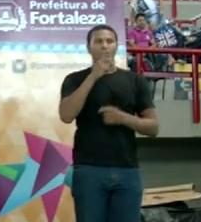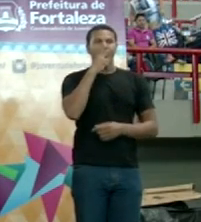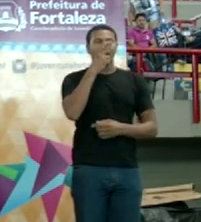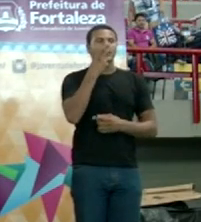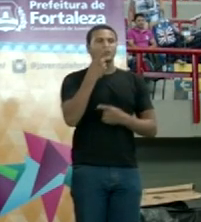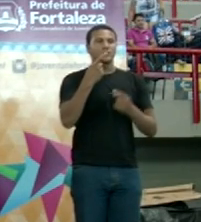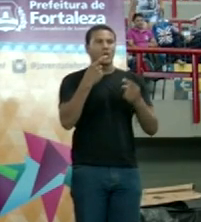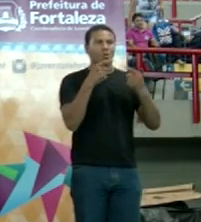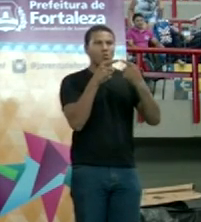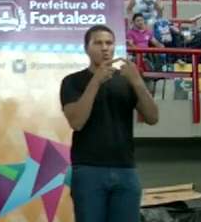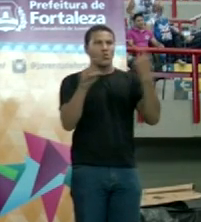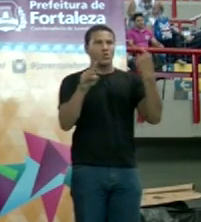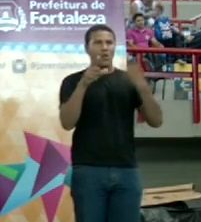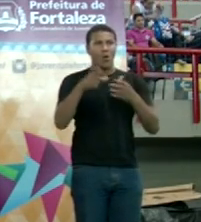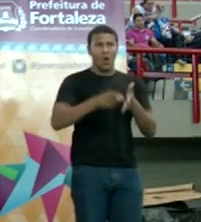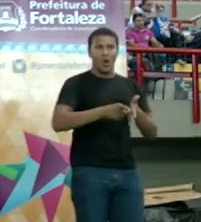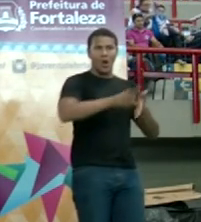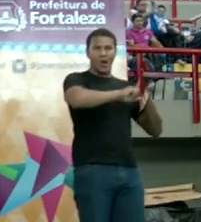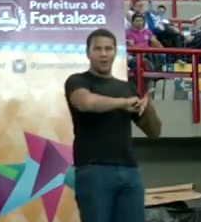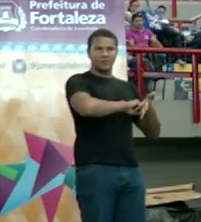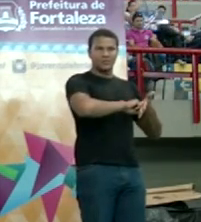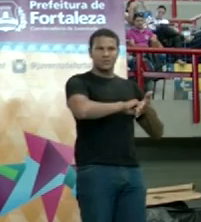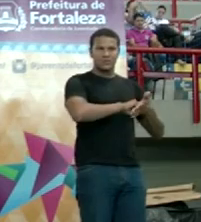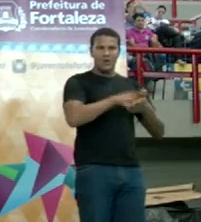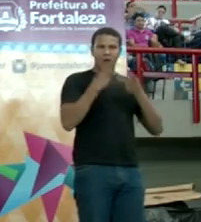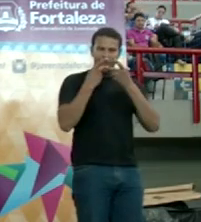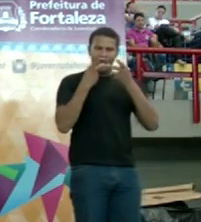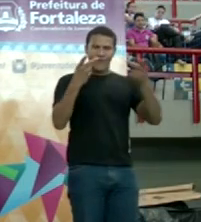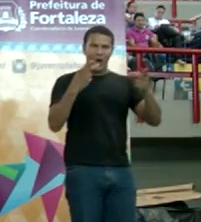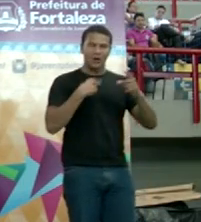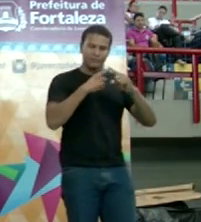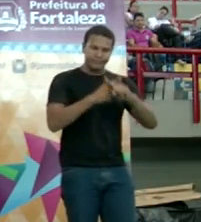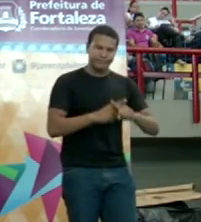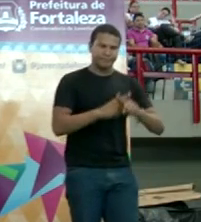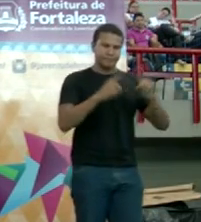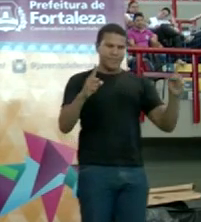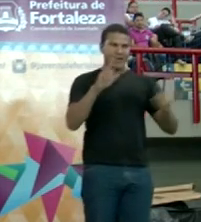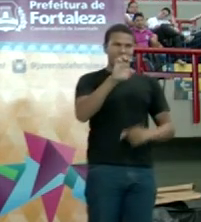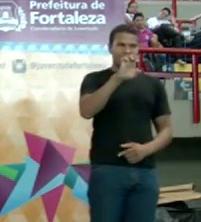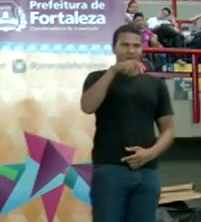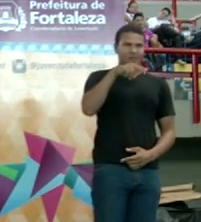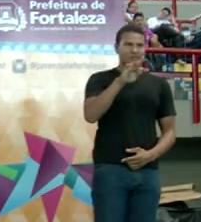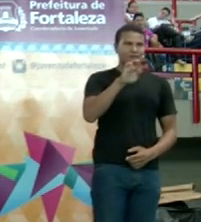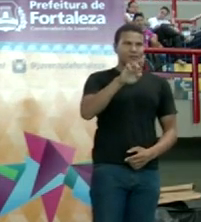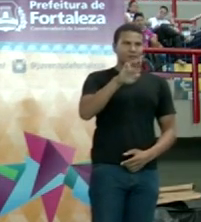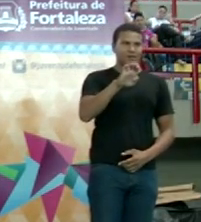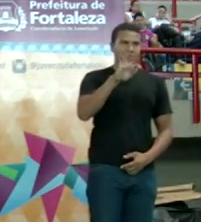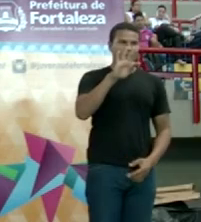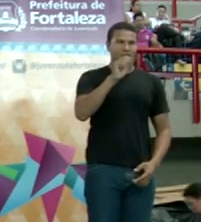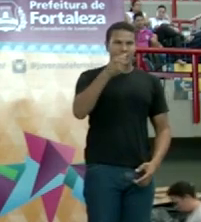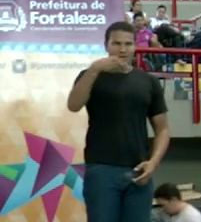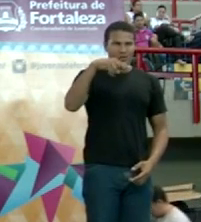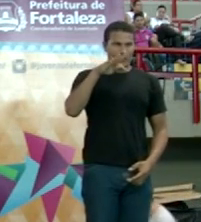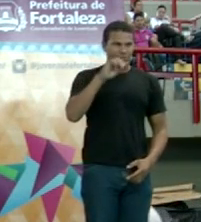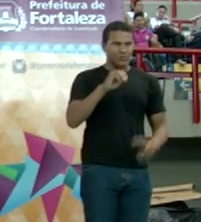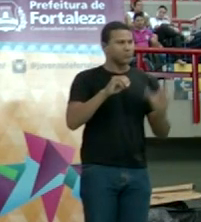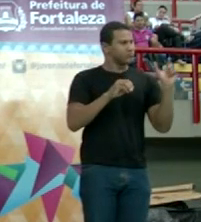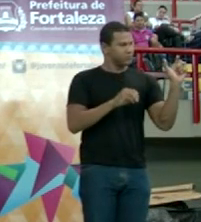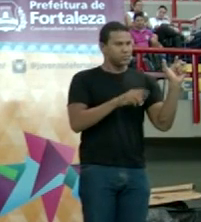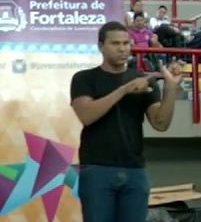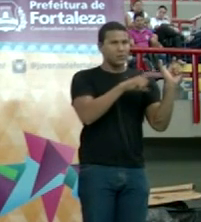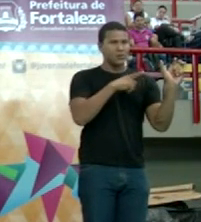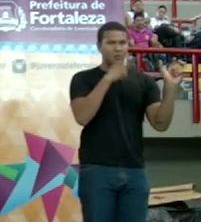você disse anteriormente. Você diz, entretanto, uma medida urgente e